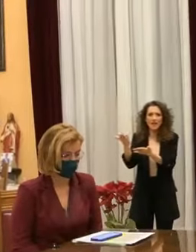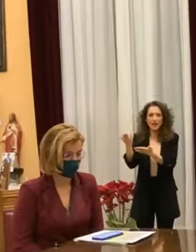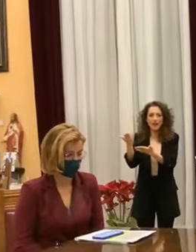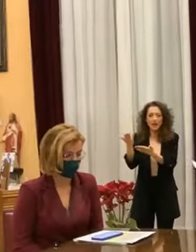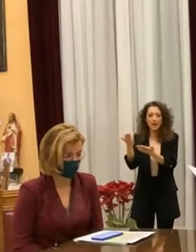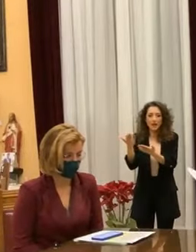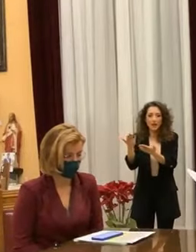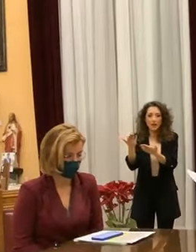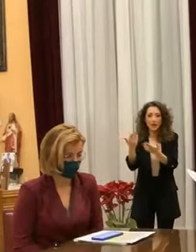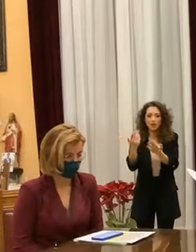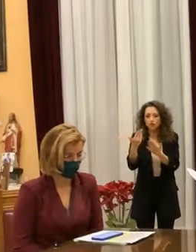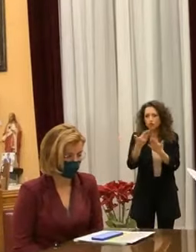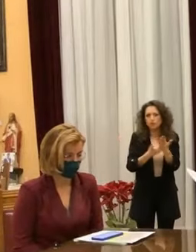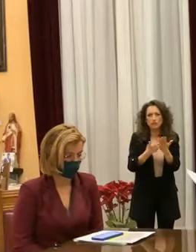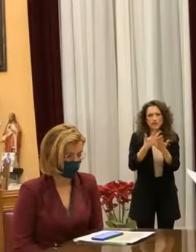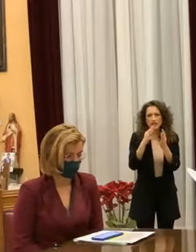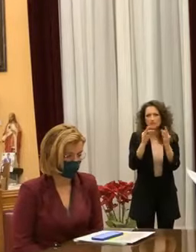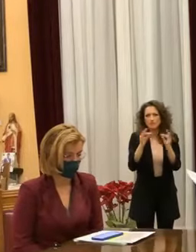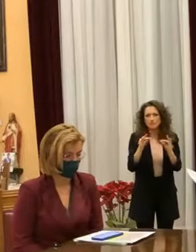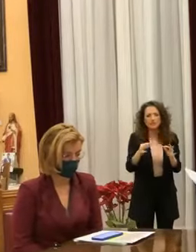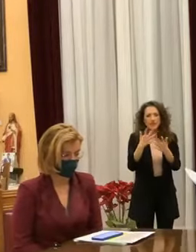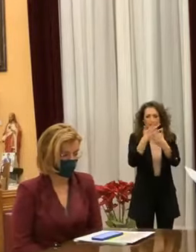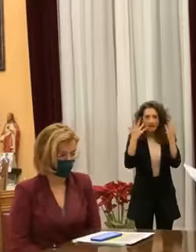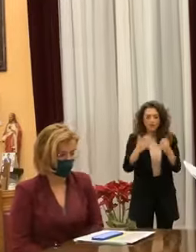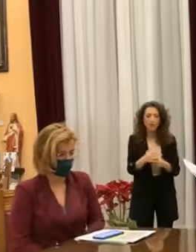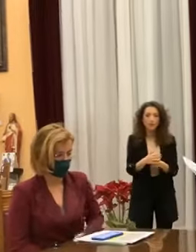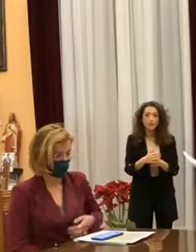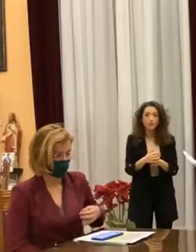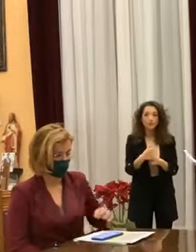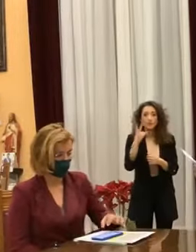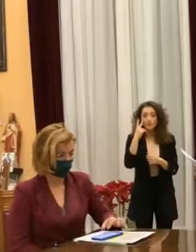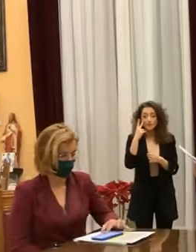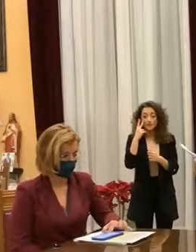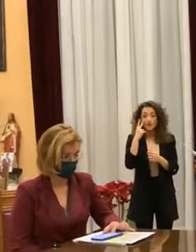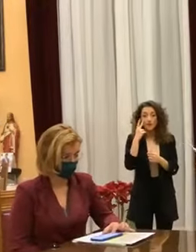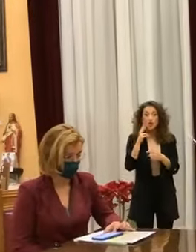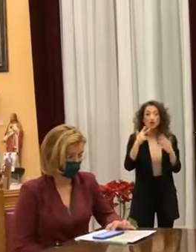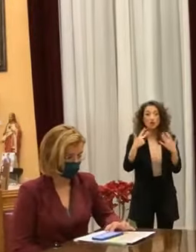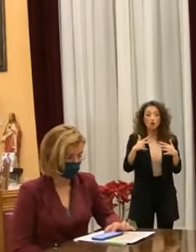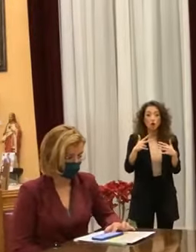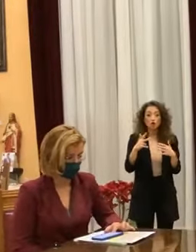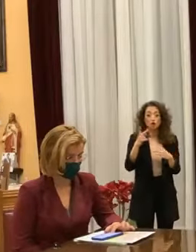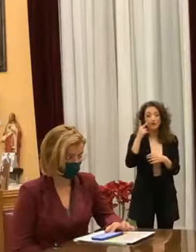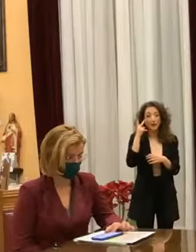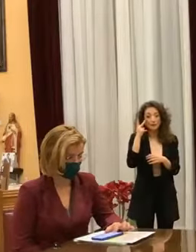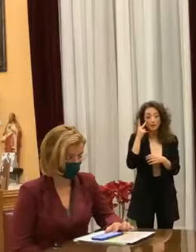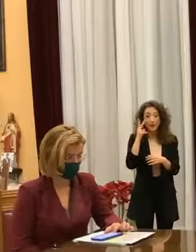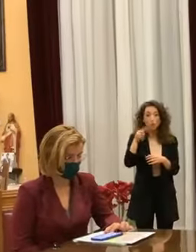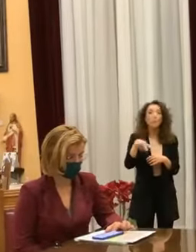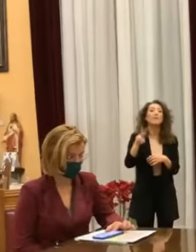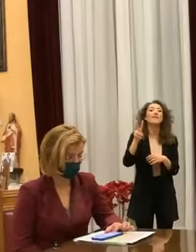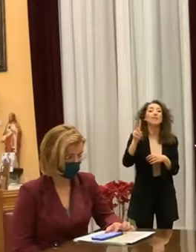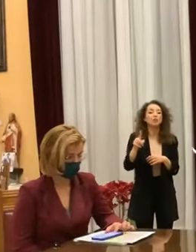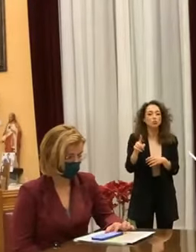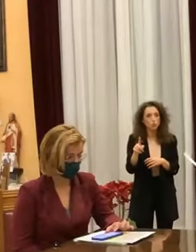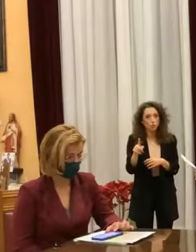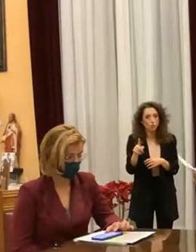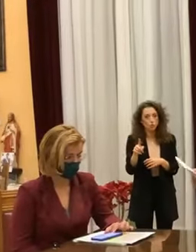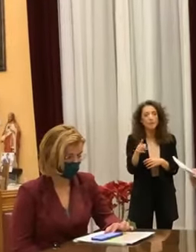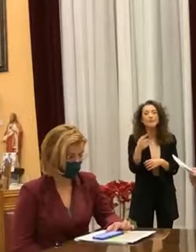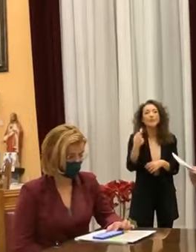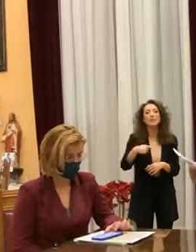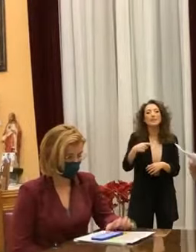Vista la nota del 18 febbraio 2021, cioè di ieri, con la quale il Presidente della